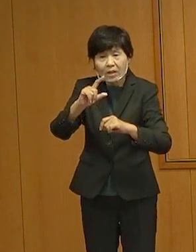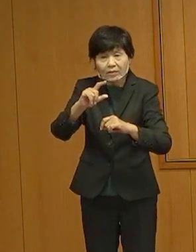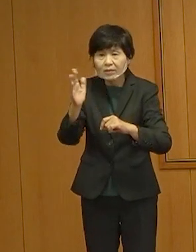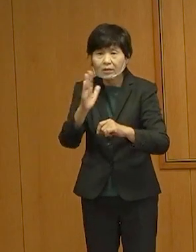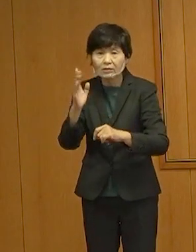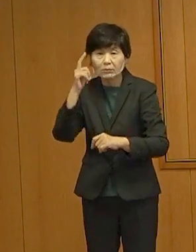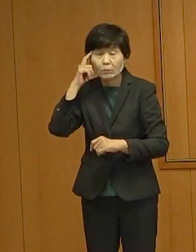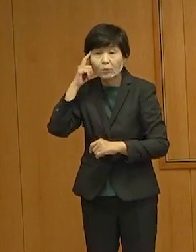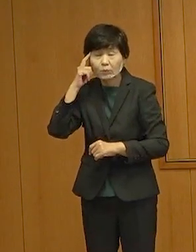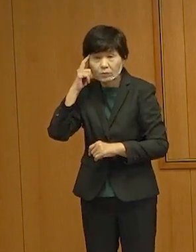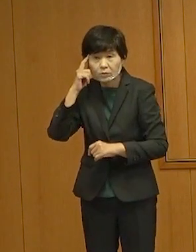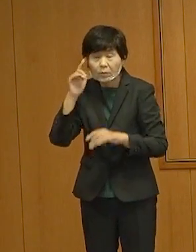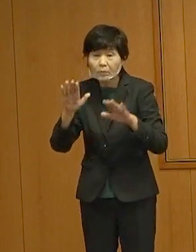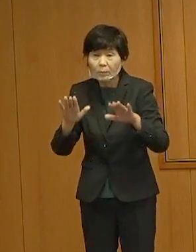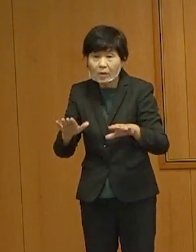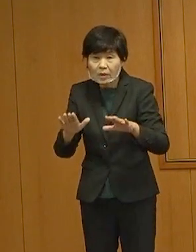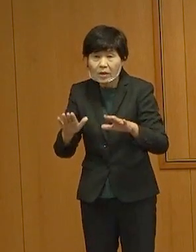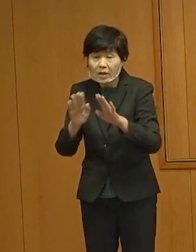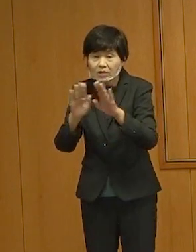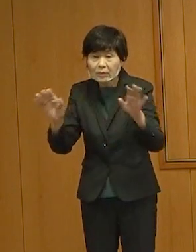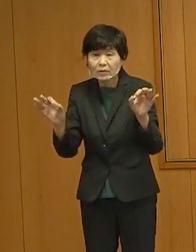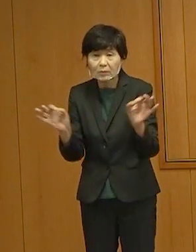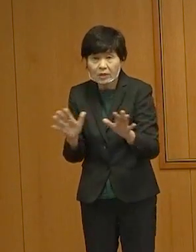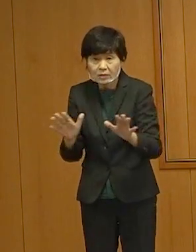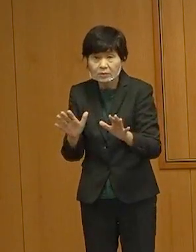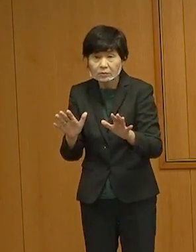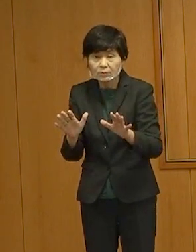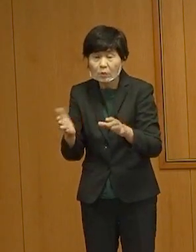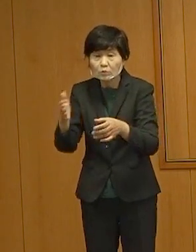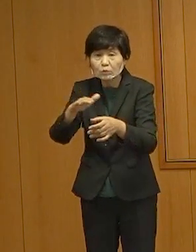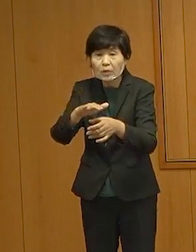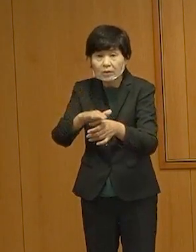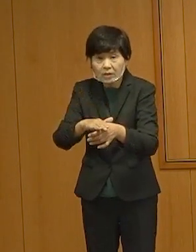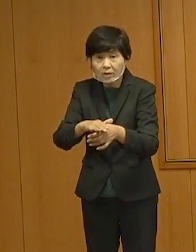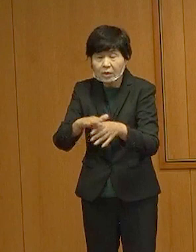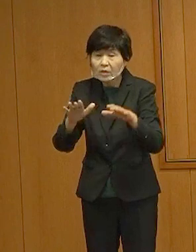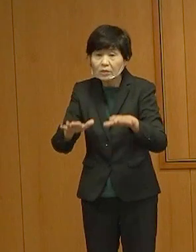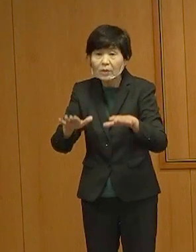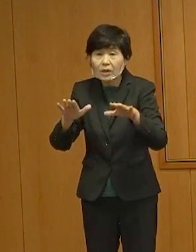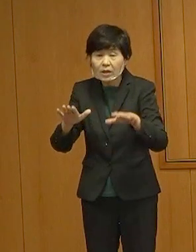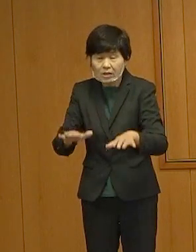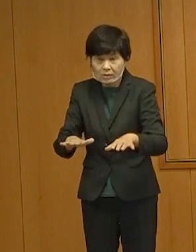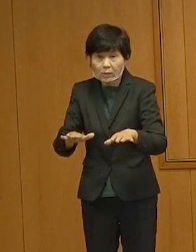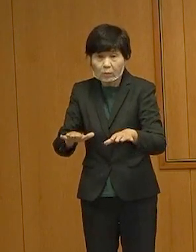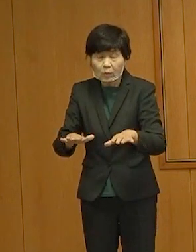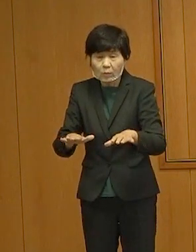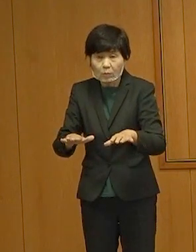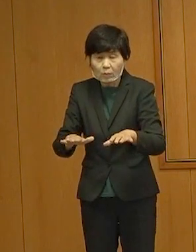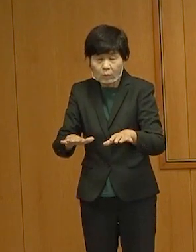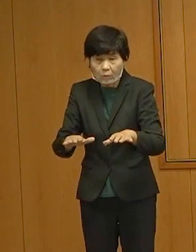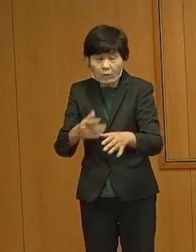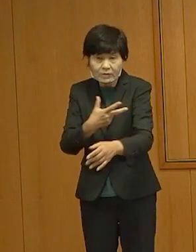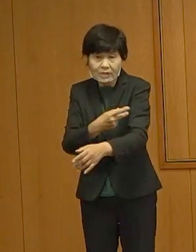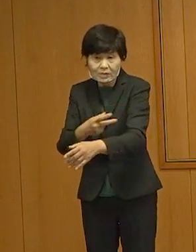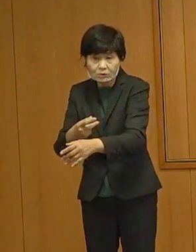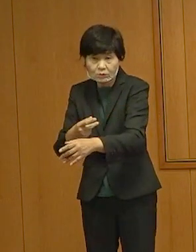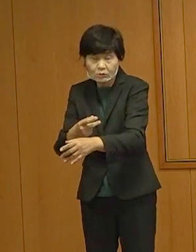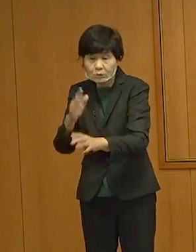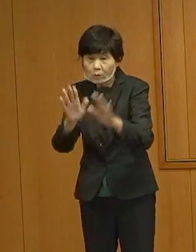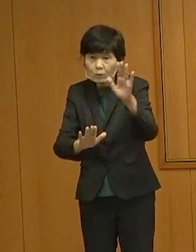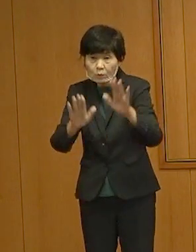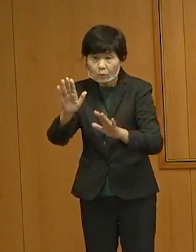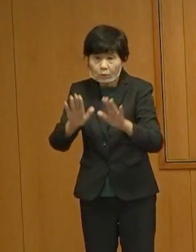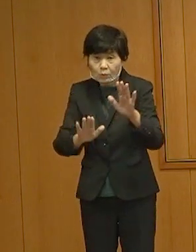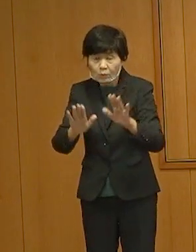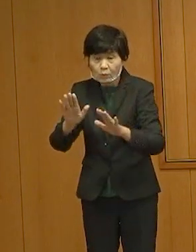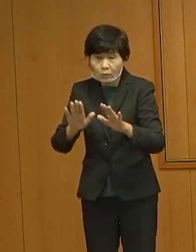種の本格化が始まったばかりだったというところもあるんですが、今現在の若者の接種状況を見て、どのように、市長としては感